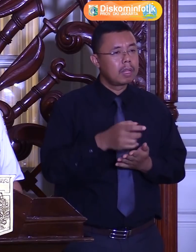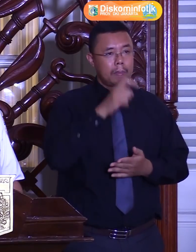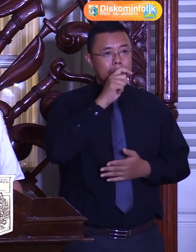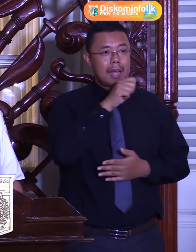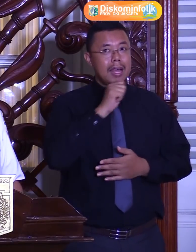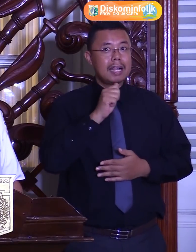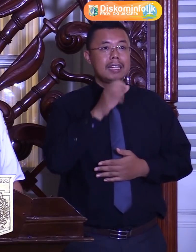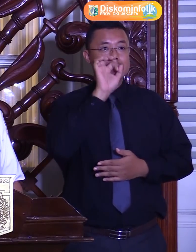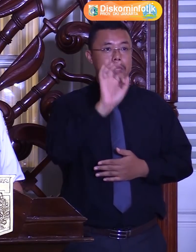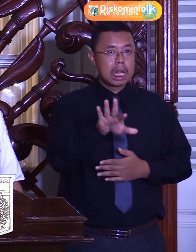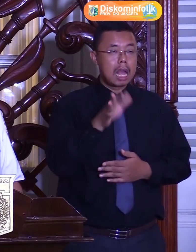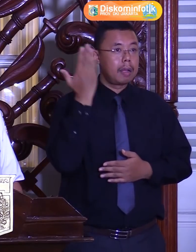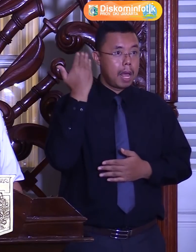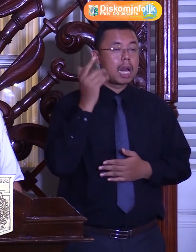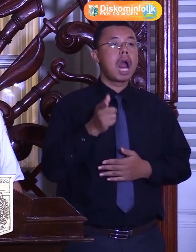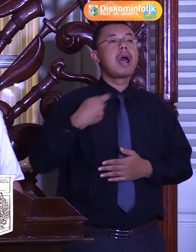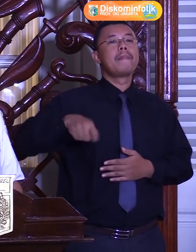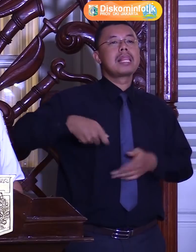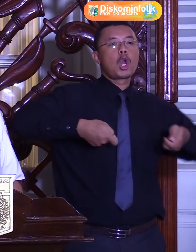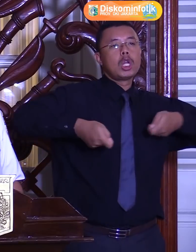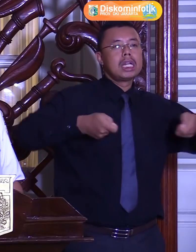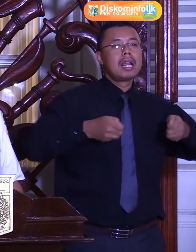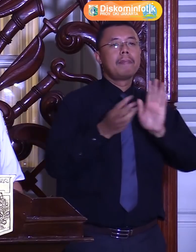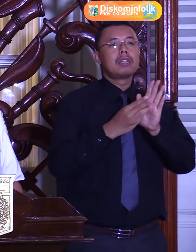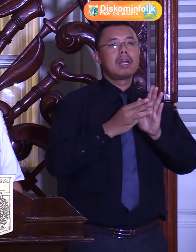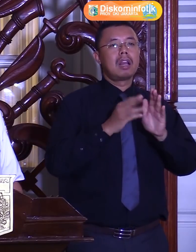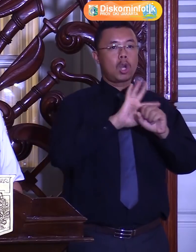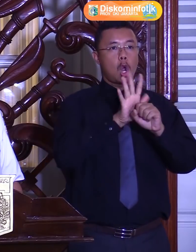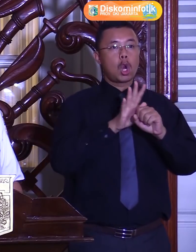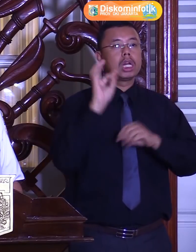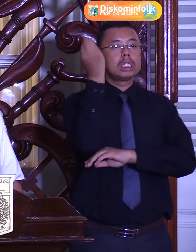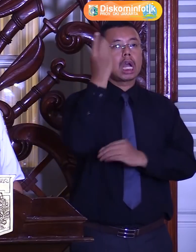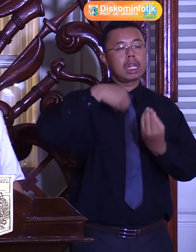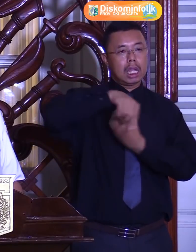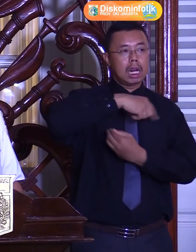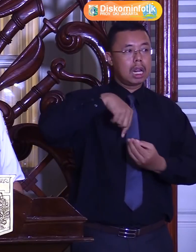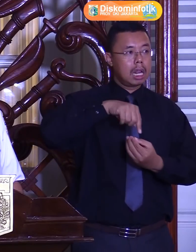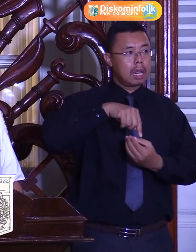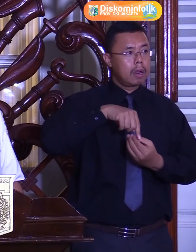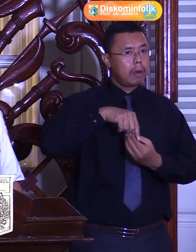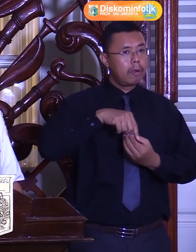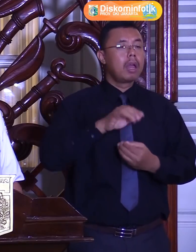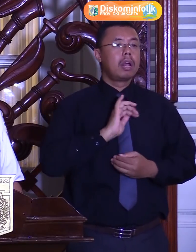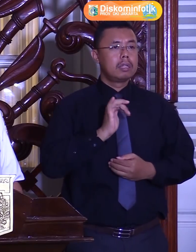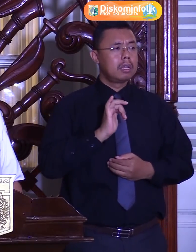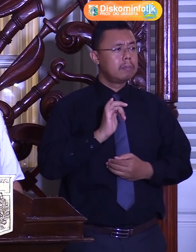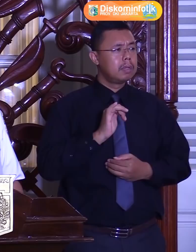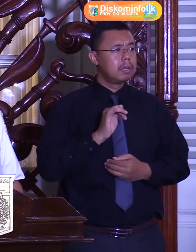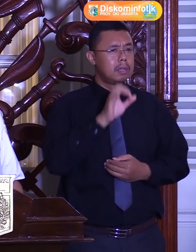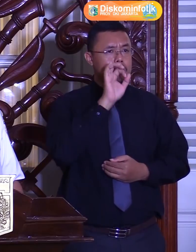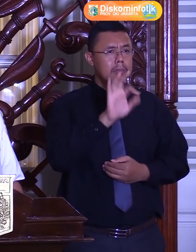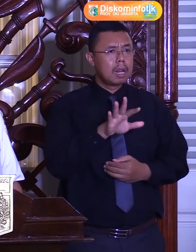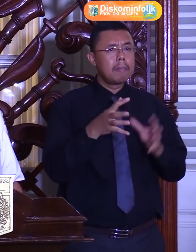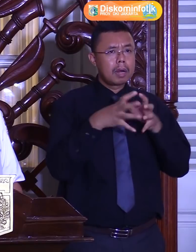Anies waktu itu sempat bilang supaya menteri ada yang mengkoordinir penanganan corona di Jabodetabek. Lalu Pak Ridwan Kamil juga mendukung langkah Bapak.